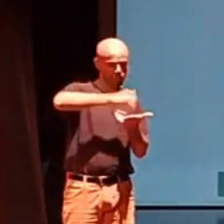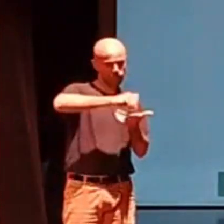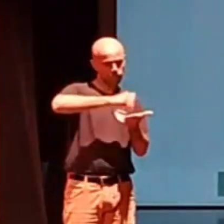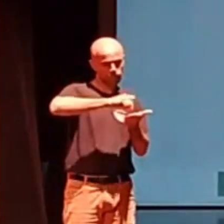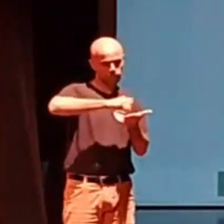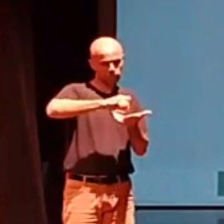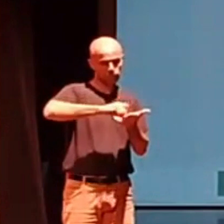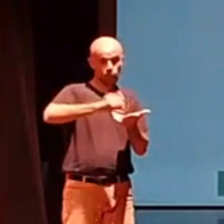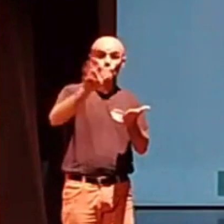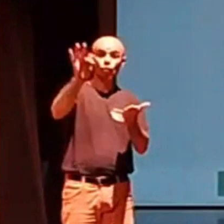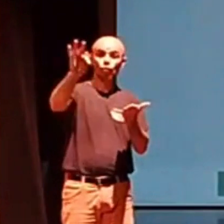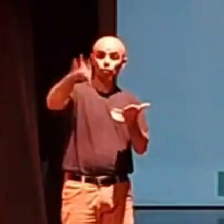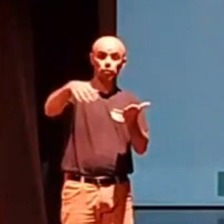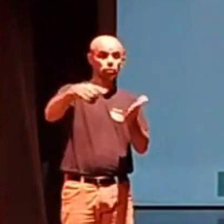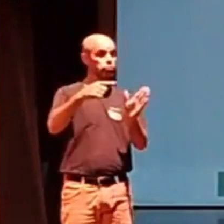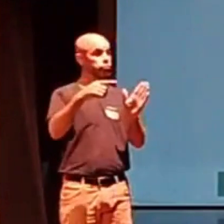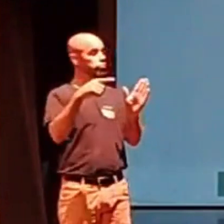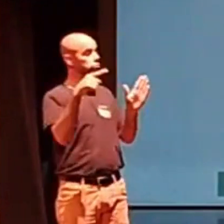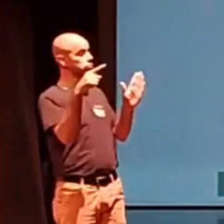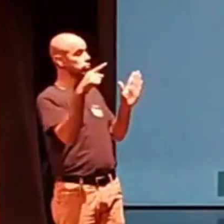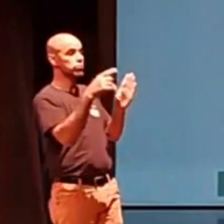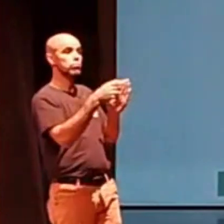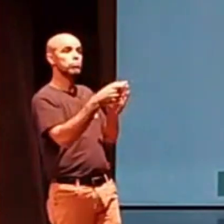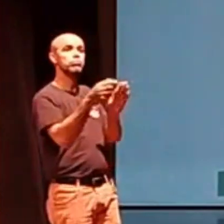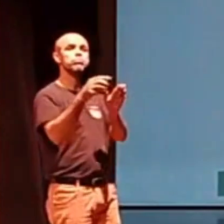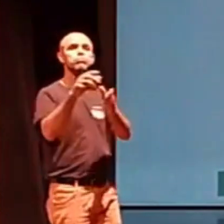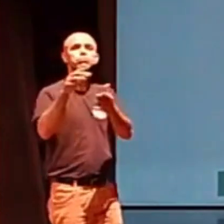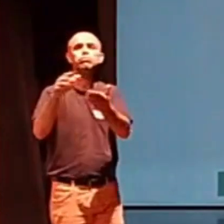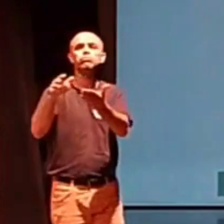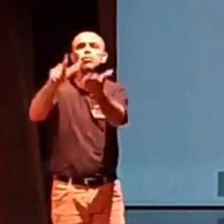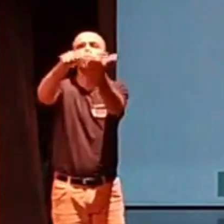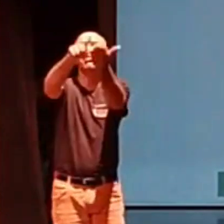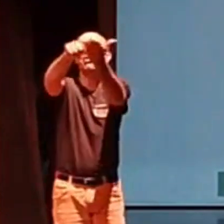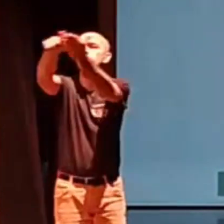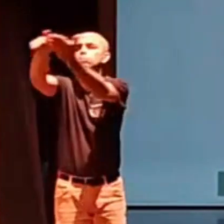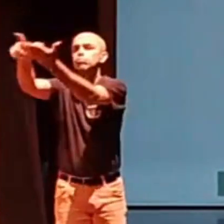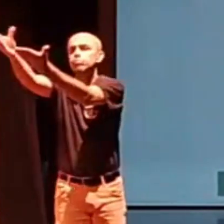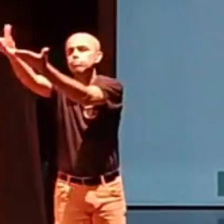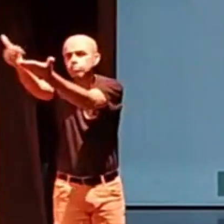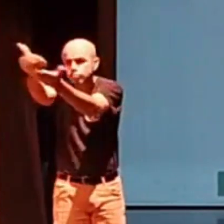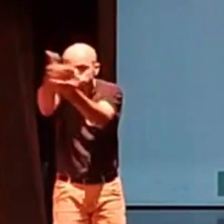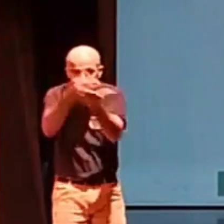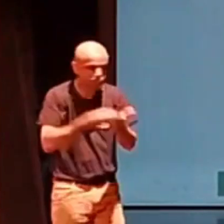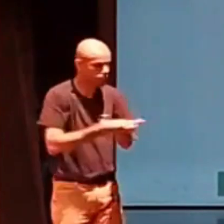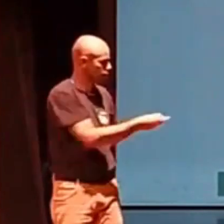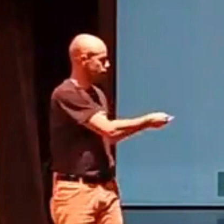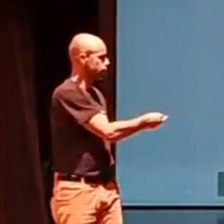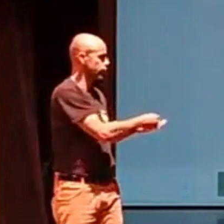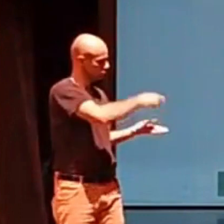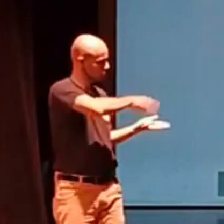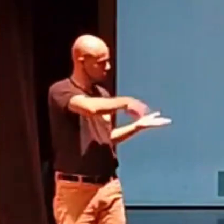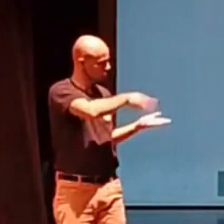que ao final das palestras uma pessoa estará recolhendo as perguntas que serão lidas aqui em cima, certo?